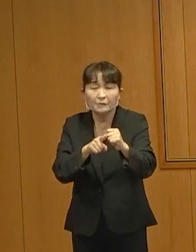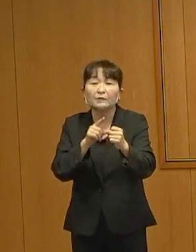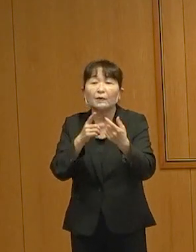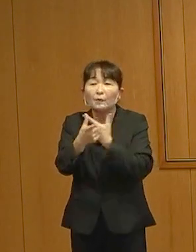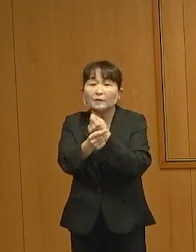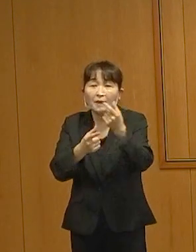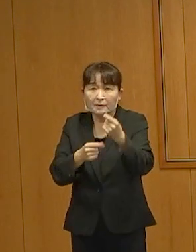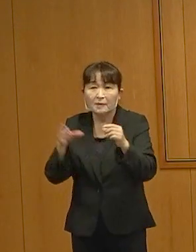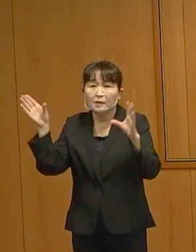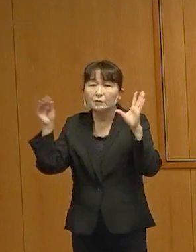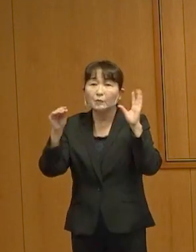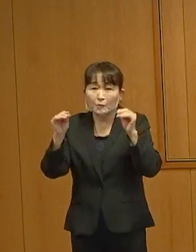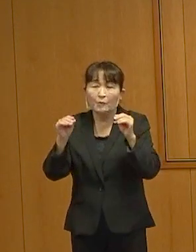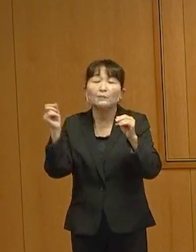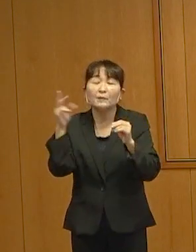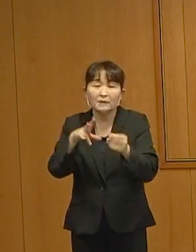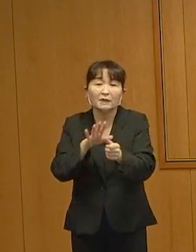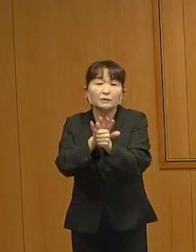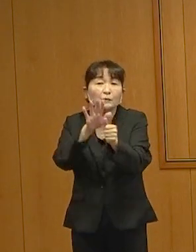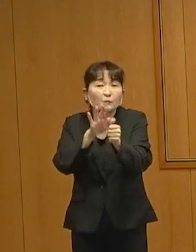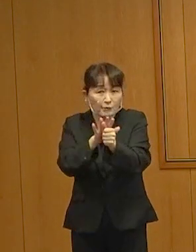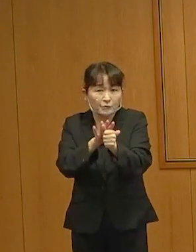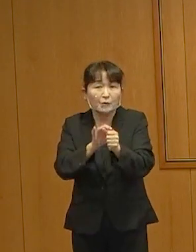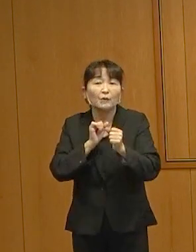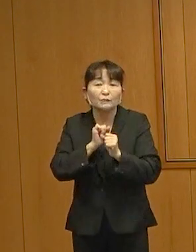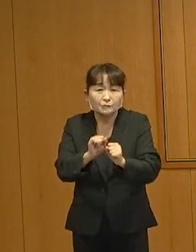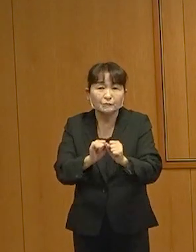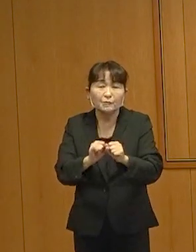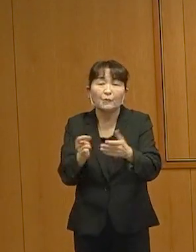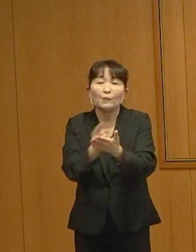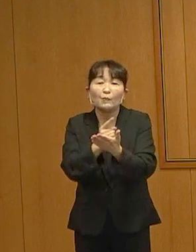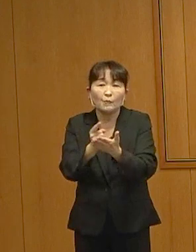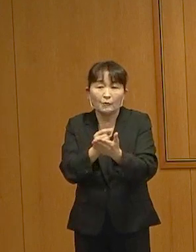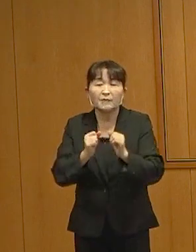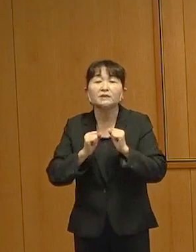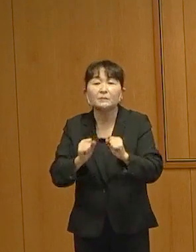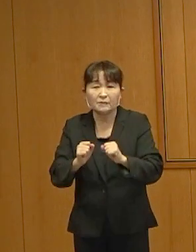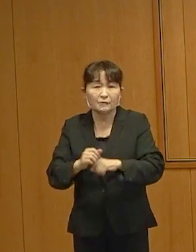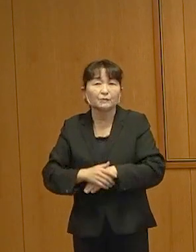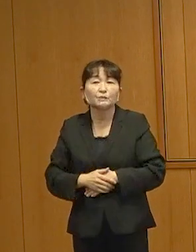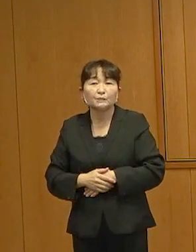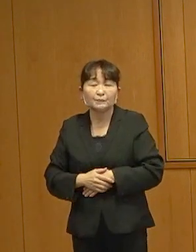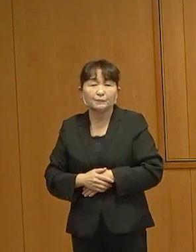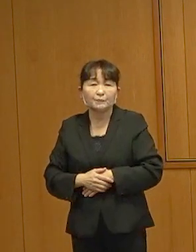るいは協力できる部分については協力していこうというふうに思っています。